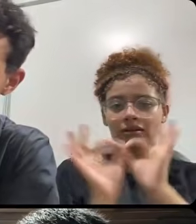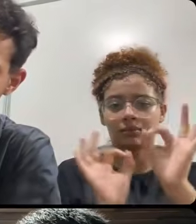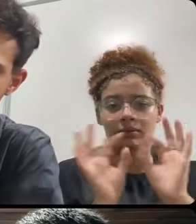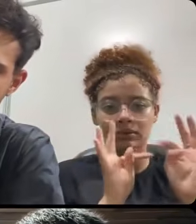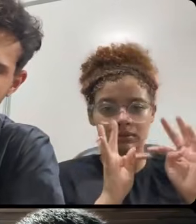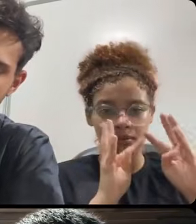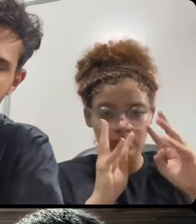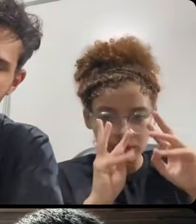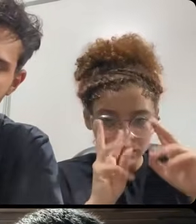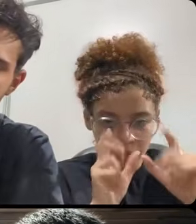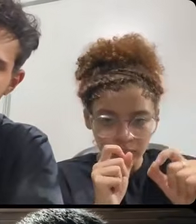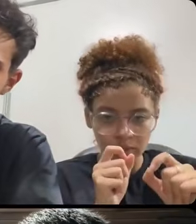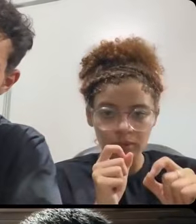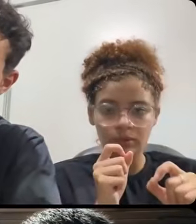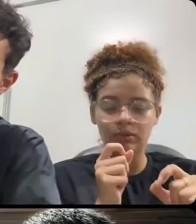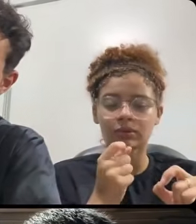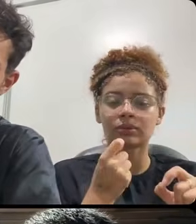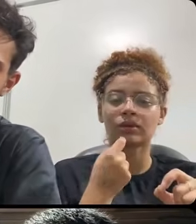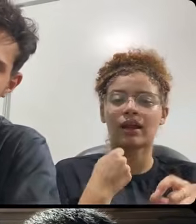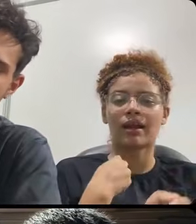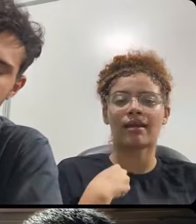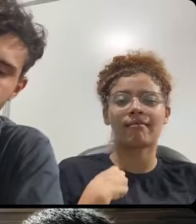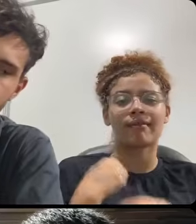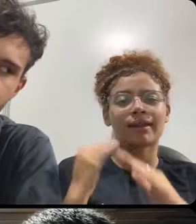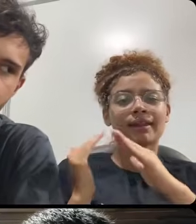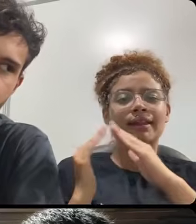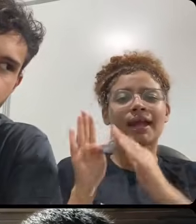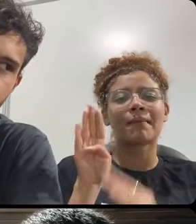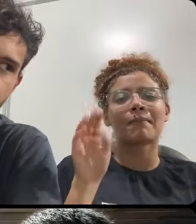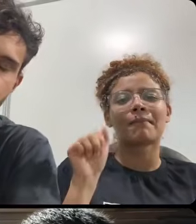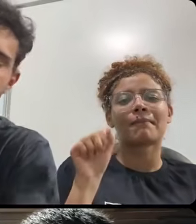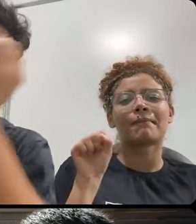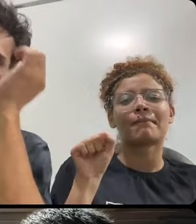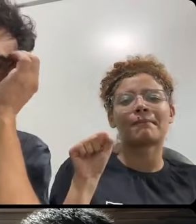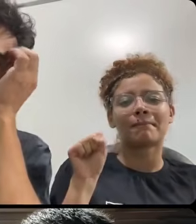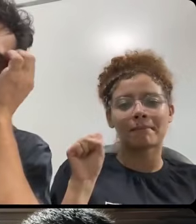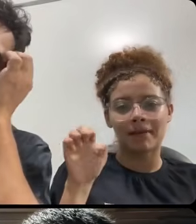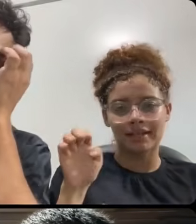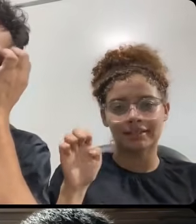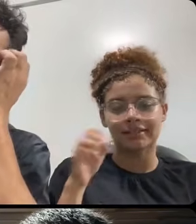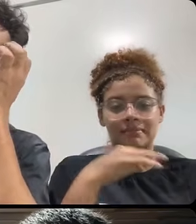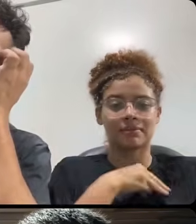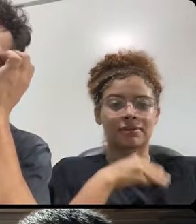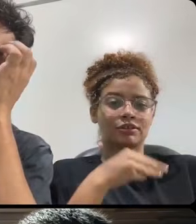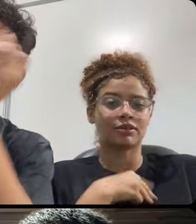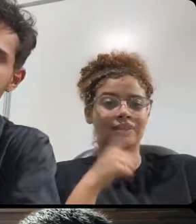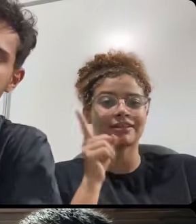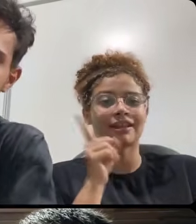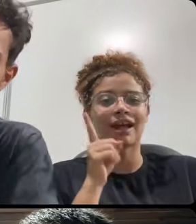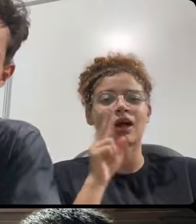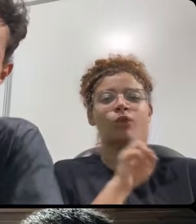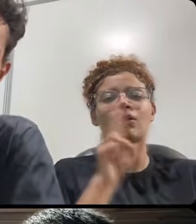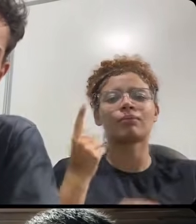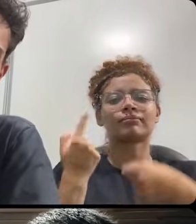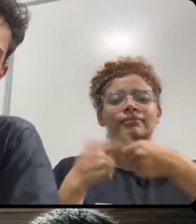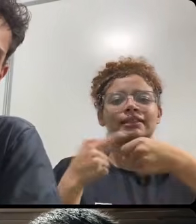casas e tudo mais, fiquei lá na base 4, que é a base de missões lá de Canoas.